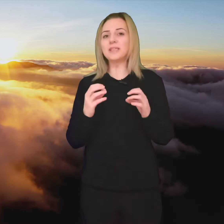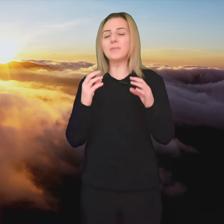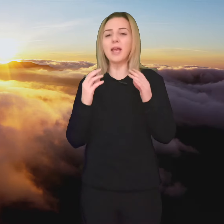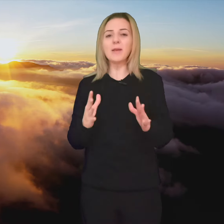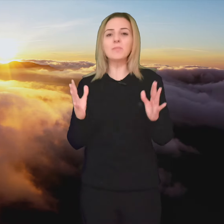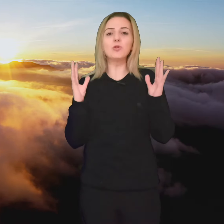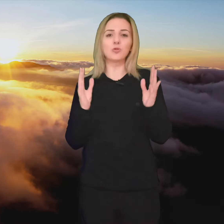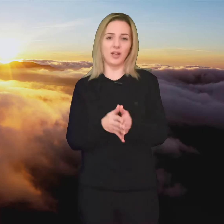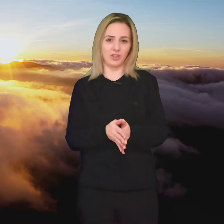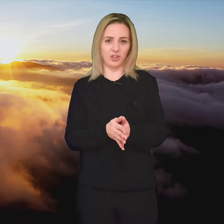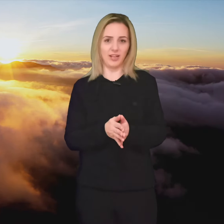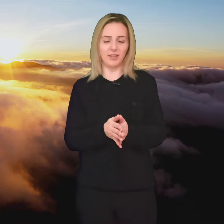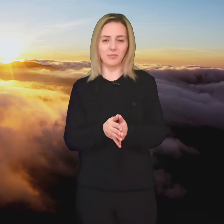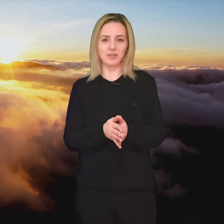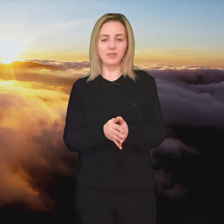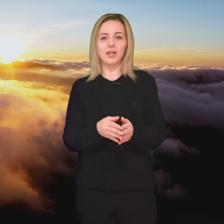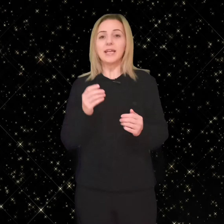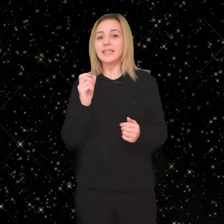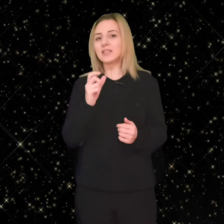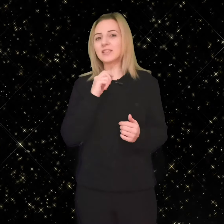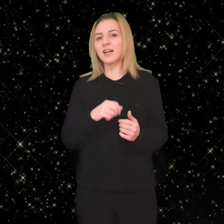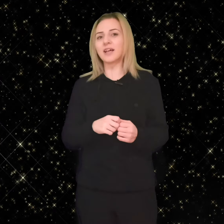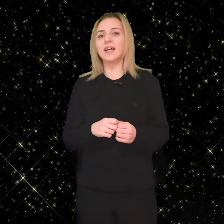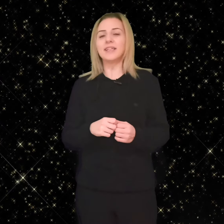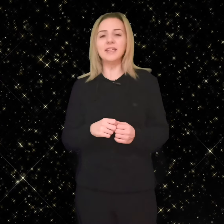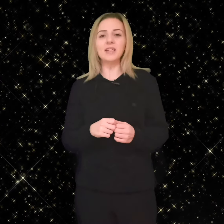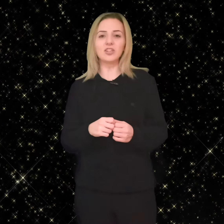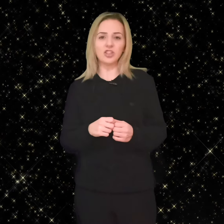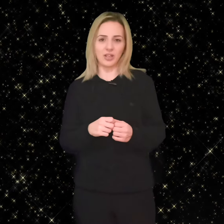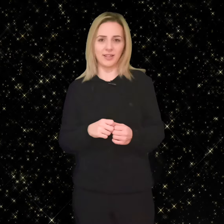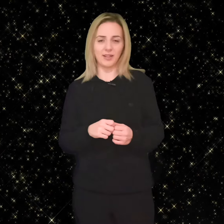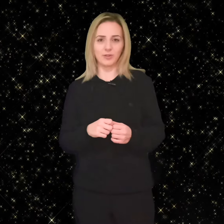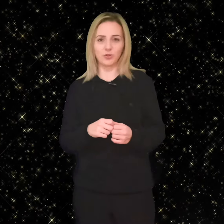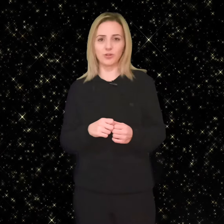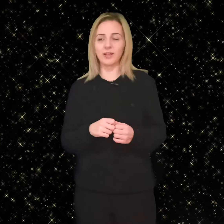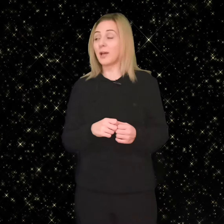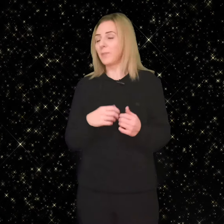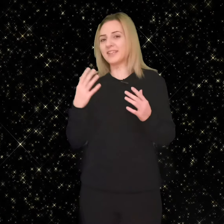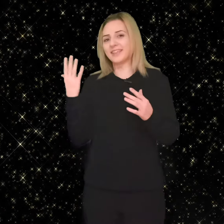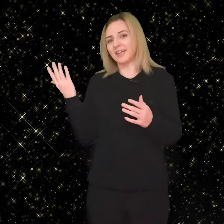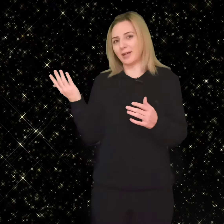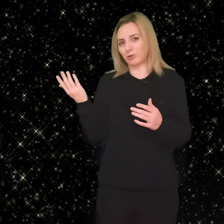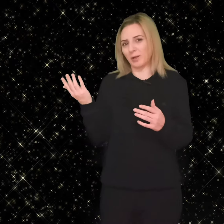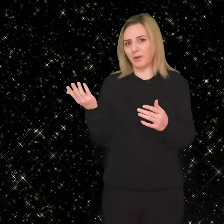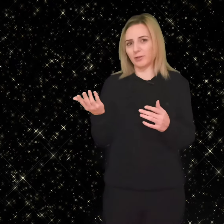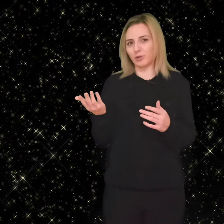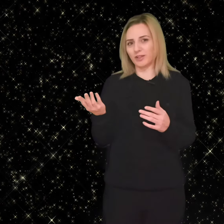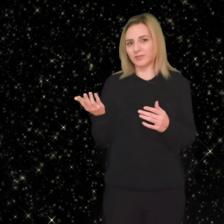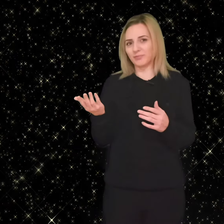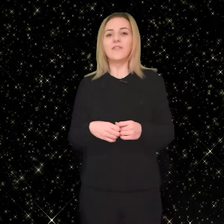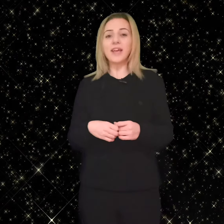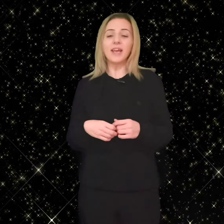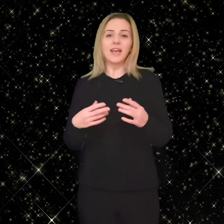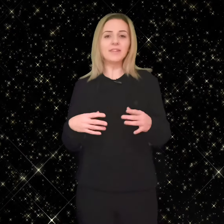Güneş bizim en büyük doğal ışık kaynağımızdır. Yıldızlar da yine ışık kaynağıdır çocuklar. Bakın ne kadar güzel